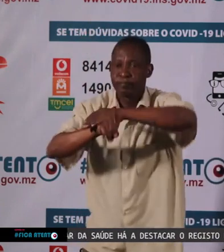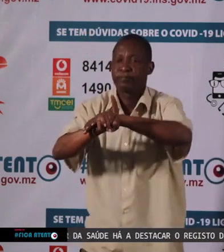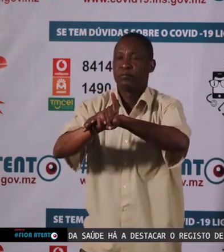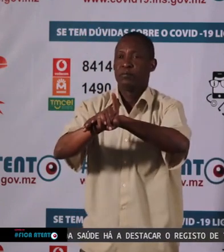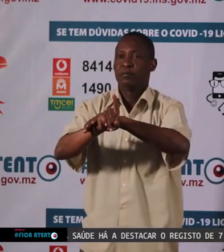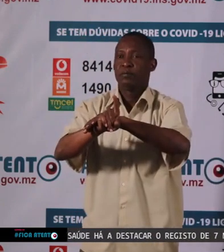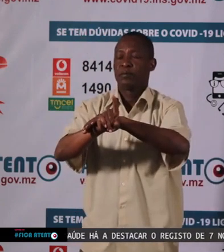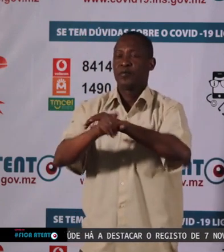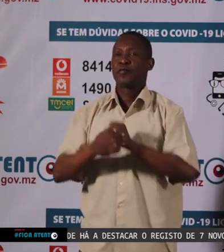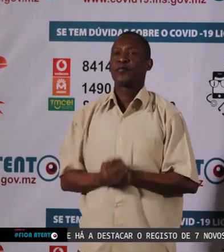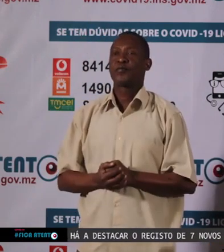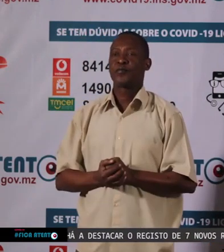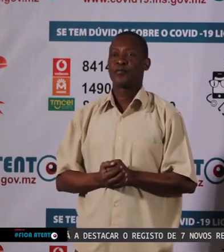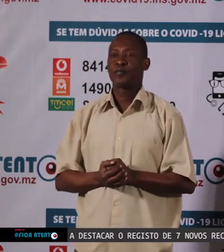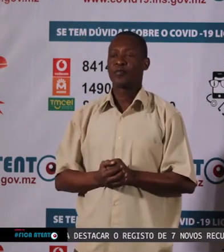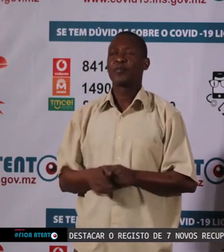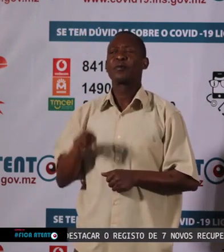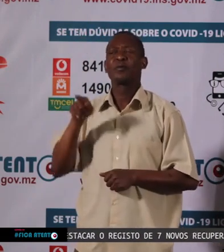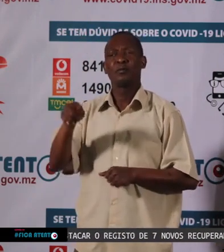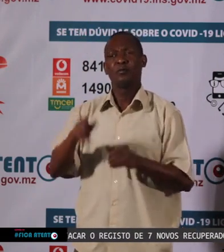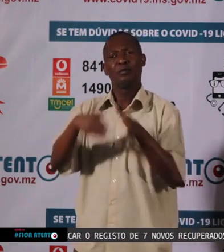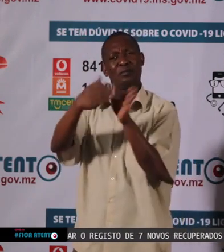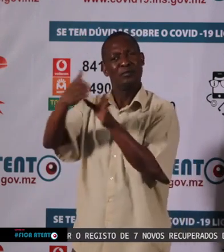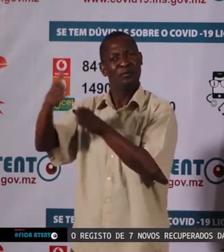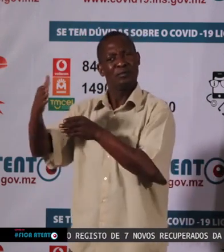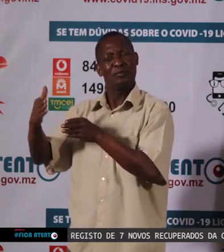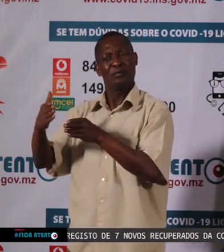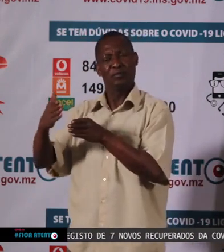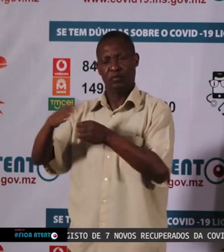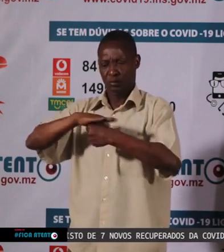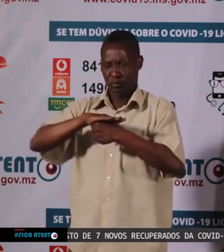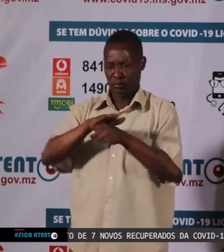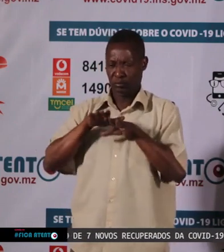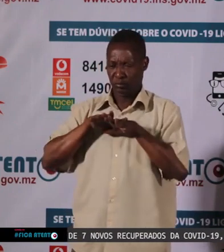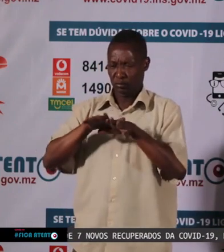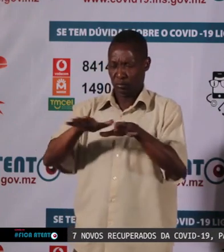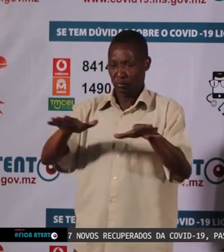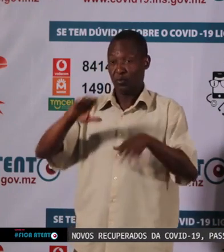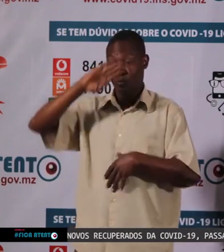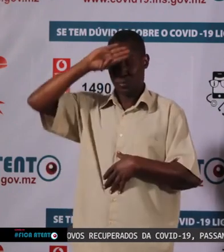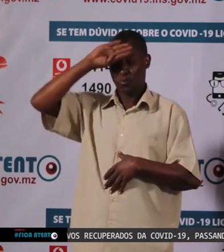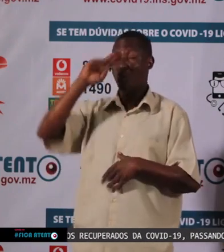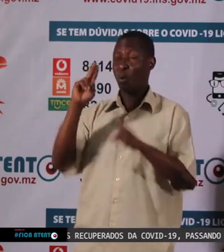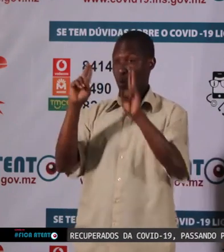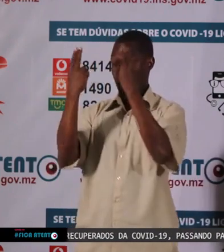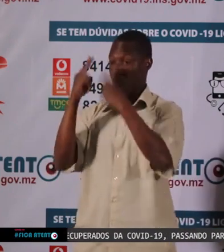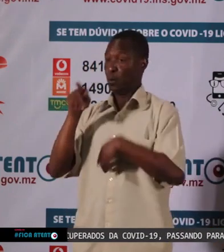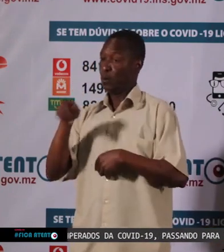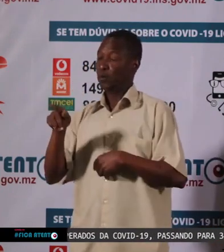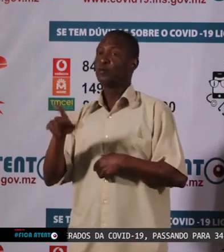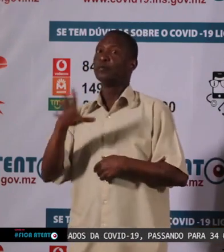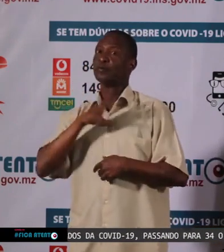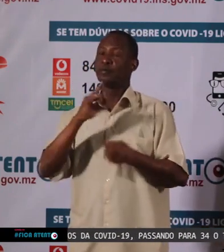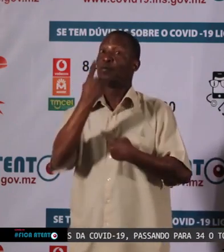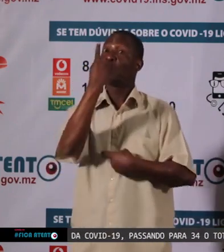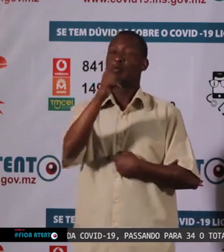Em relação, portanto, aos casos novos aqui reportados, queremos partilhar que temos um indivíduo de nacionalidade